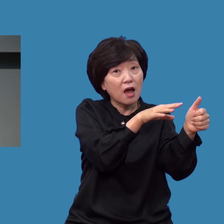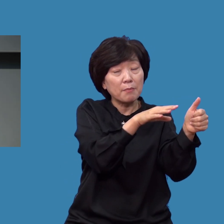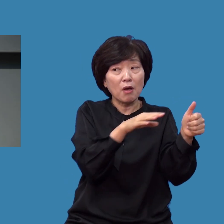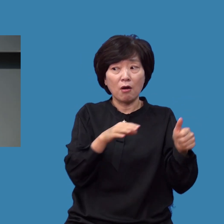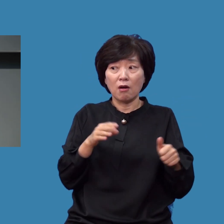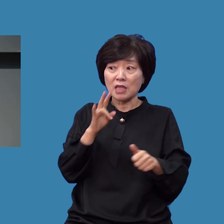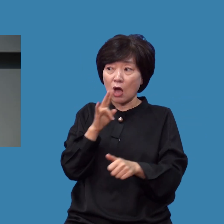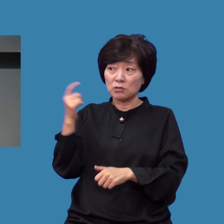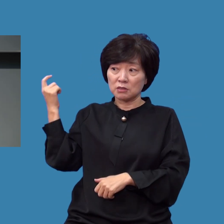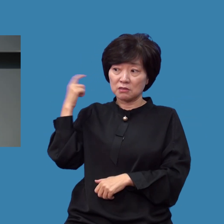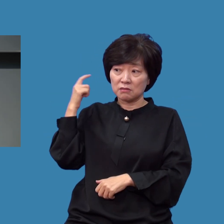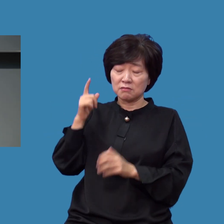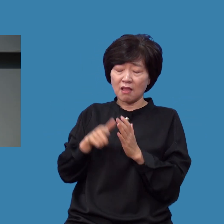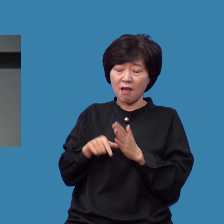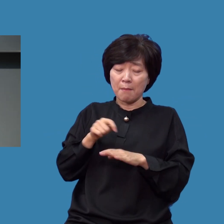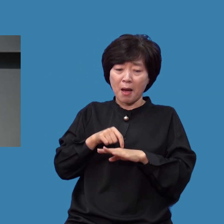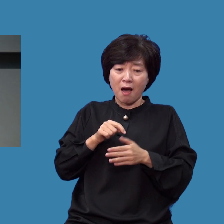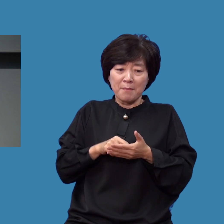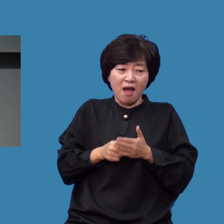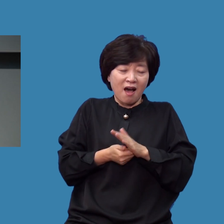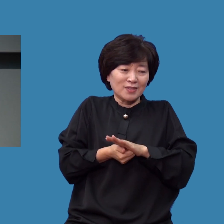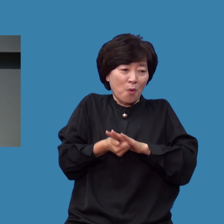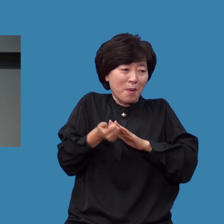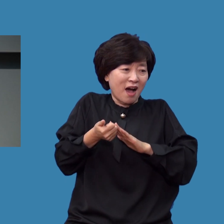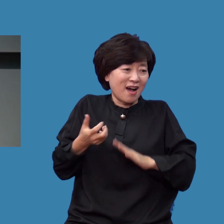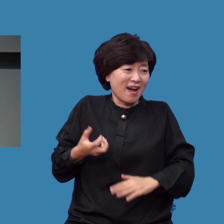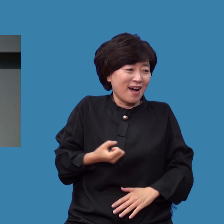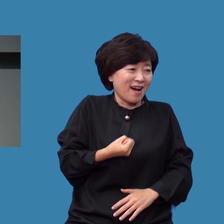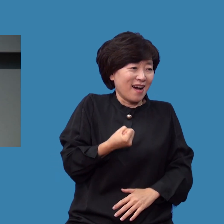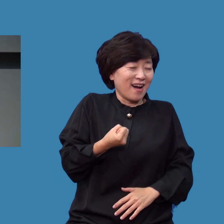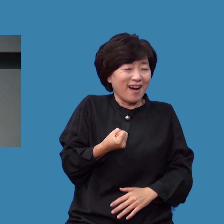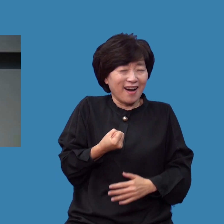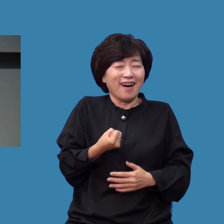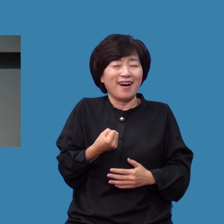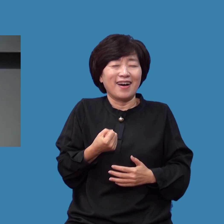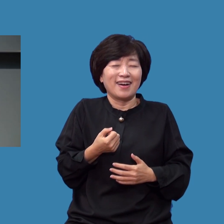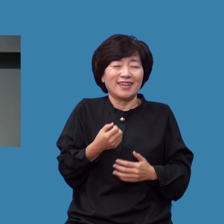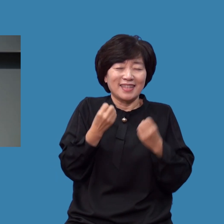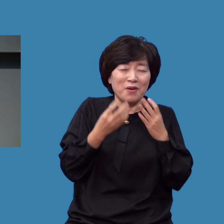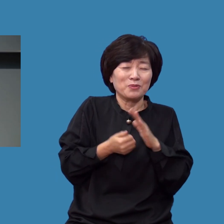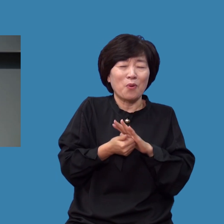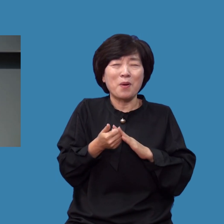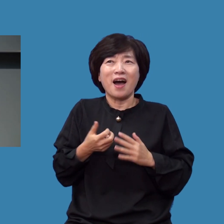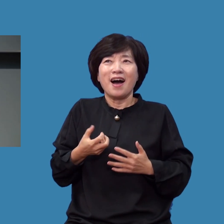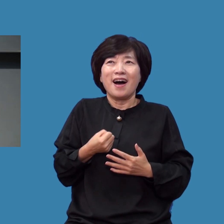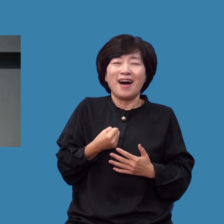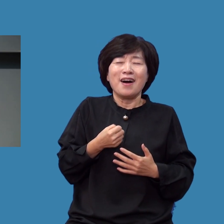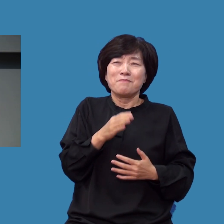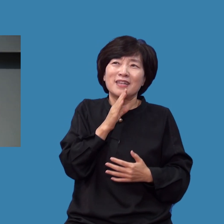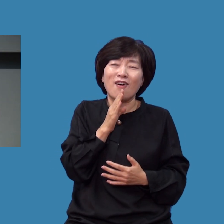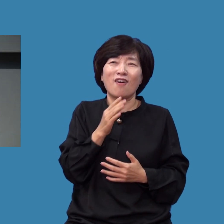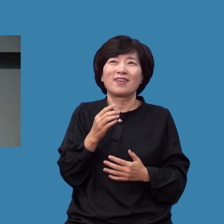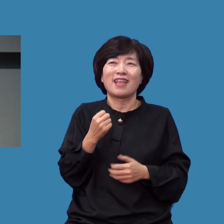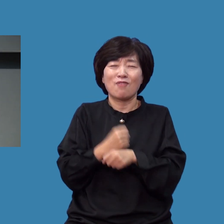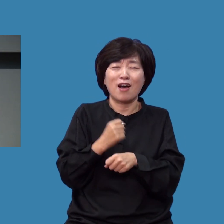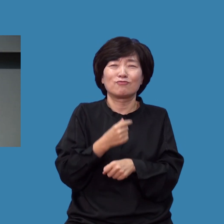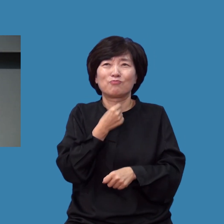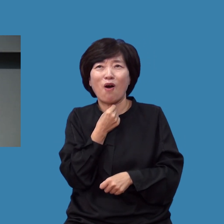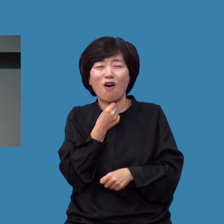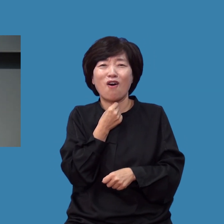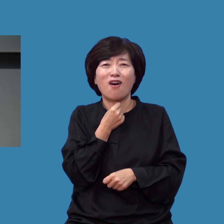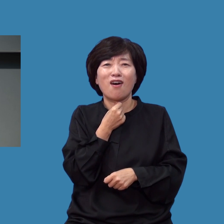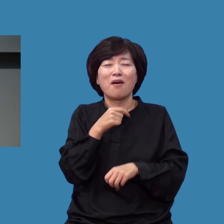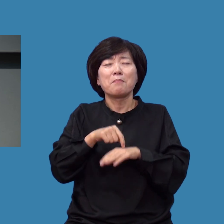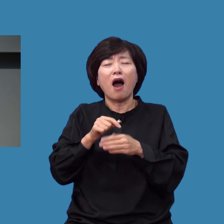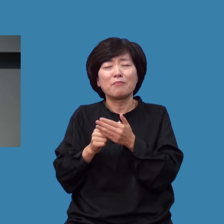마음 가운데 막 이 새로운 소망이 올라오지 않으면 예언이 아니에요. 막 새로운 소망이 올라오면서 맞아, 나도 이거 해보고 싶어,